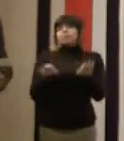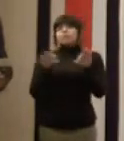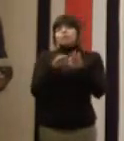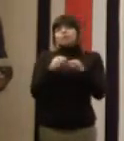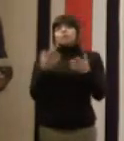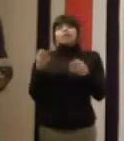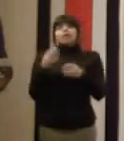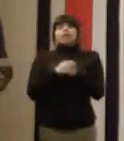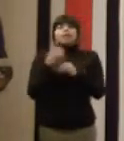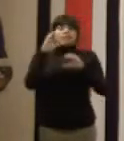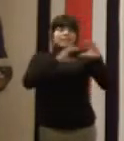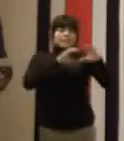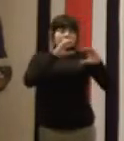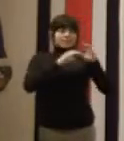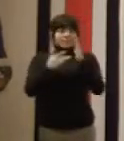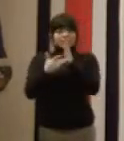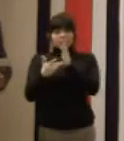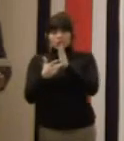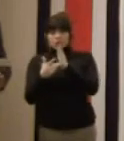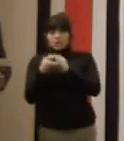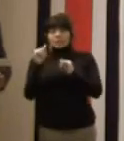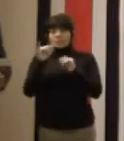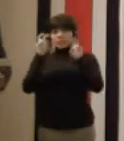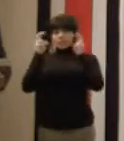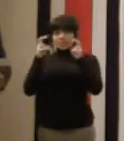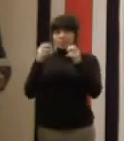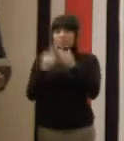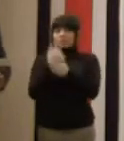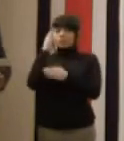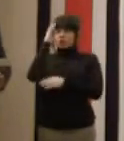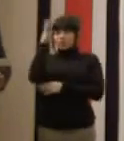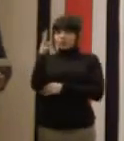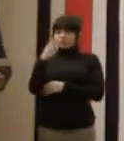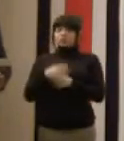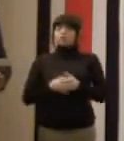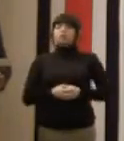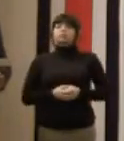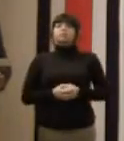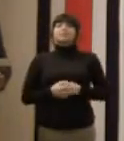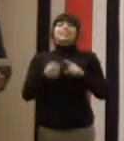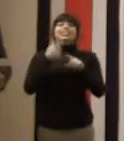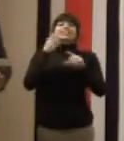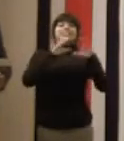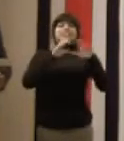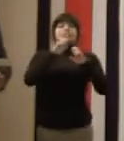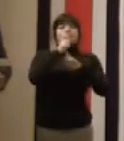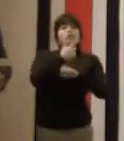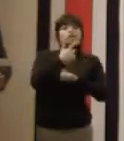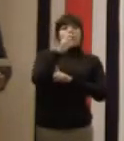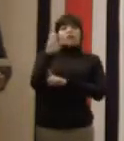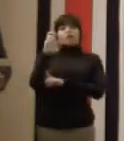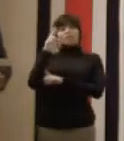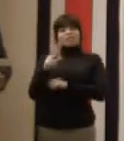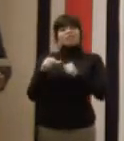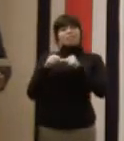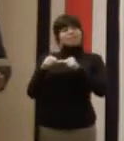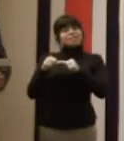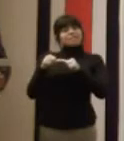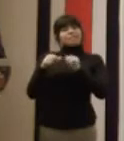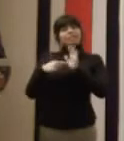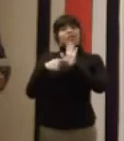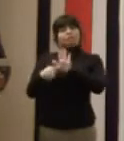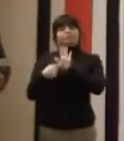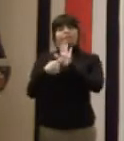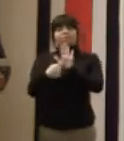como lo es la científica, tecnológica y en materia de innovación. Desde las ciencias sociales, Costa Rica sigue luciendo